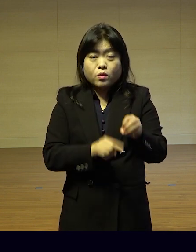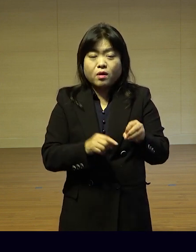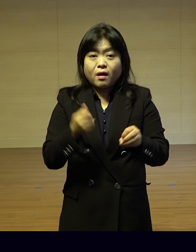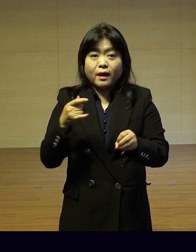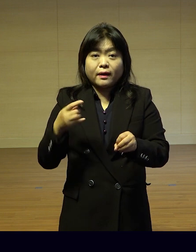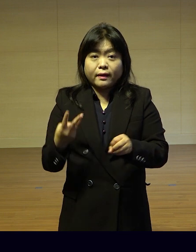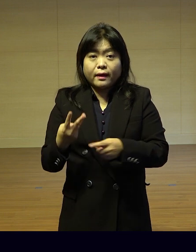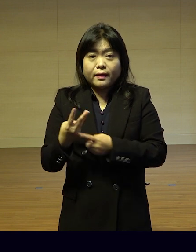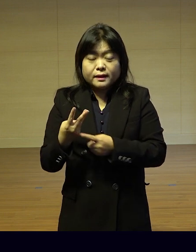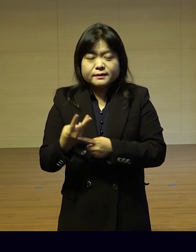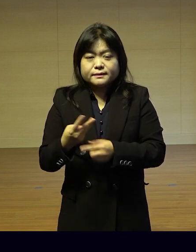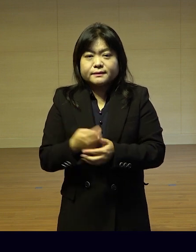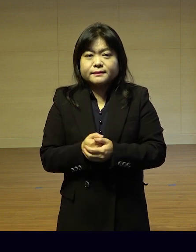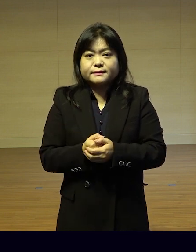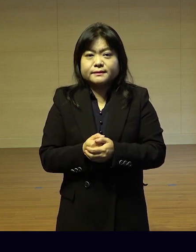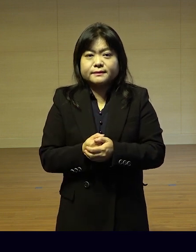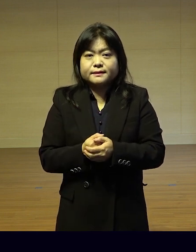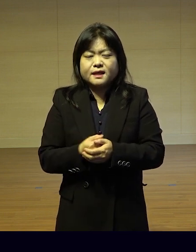해겔이